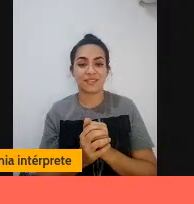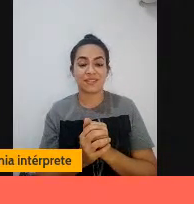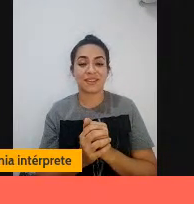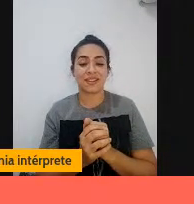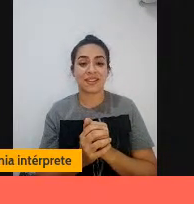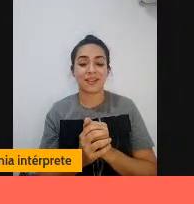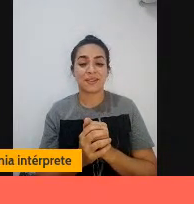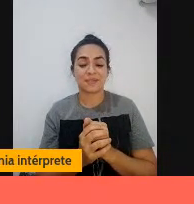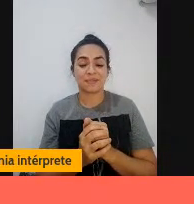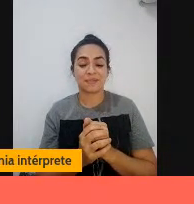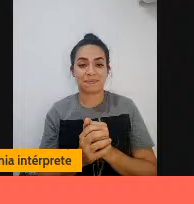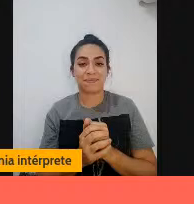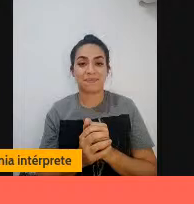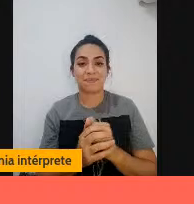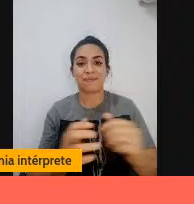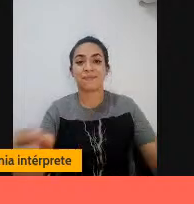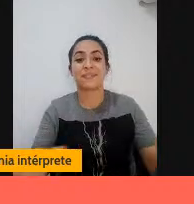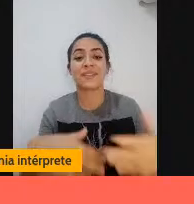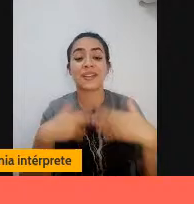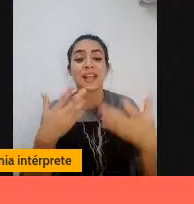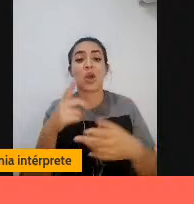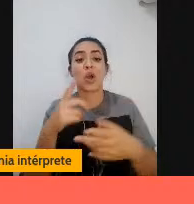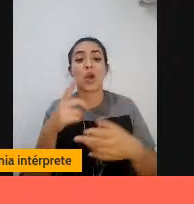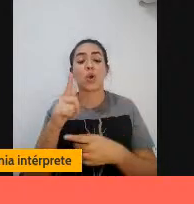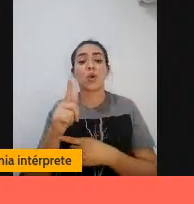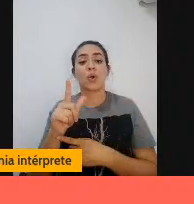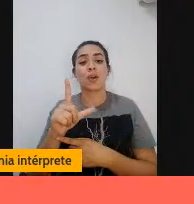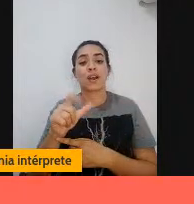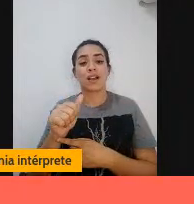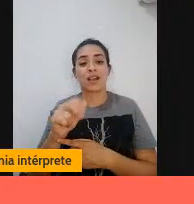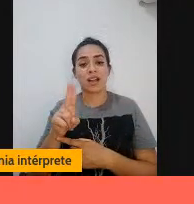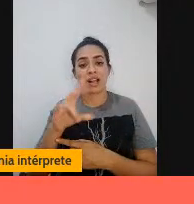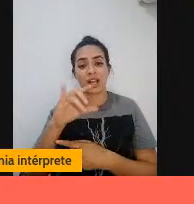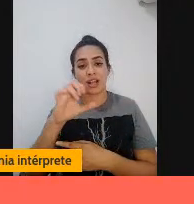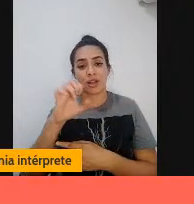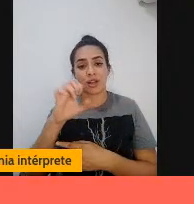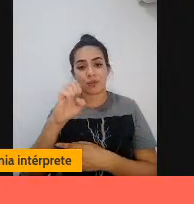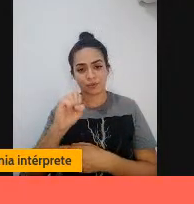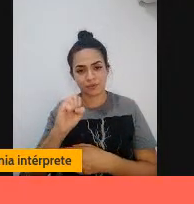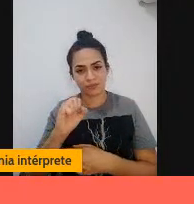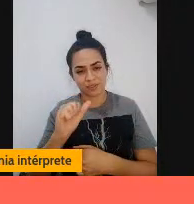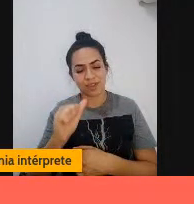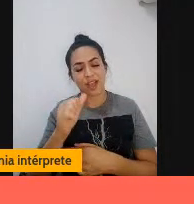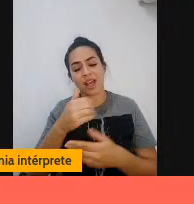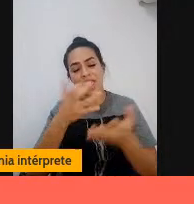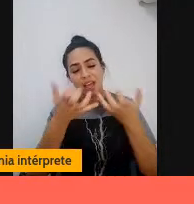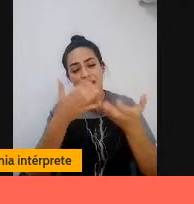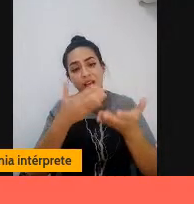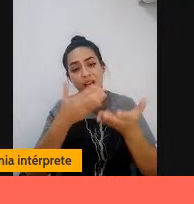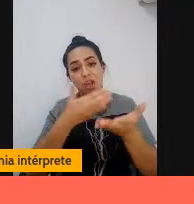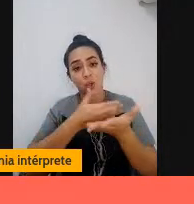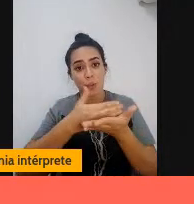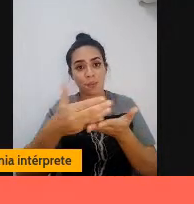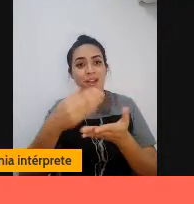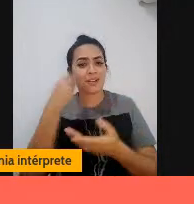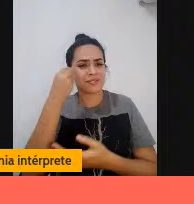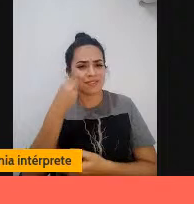na verdade. Então, Cláudia, quer começar? Para a gente falar um pouco sobre essa nossa